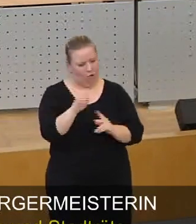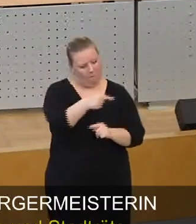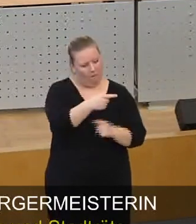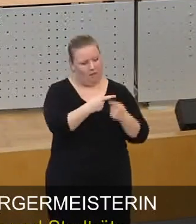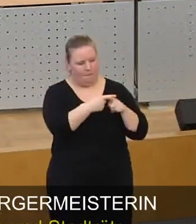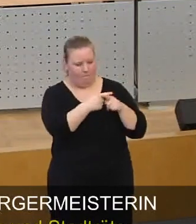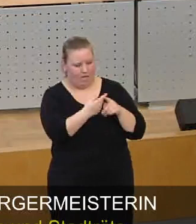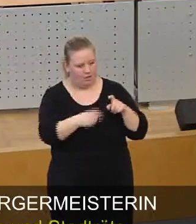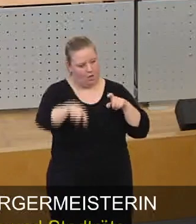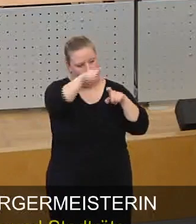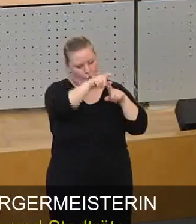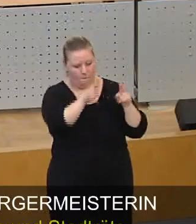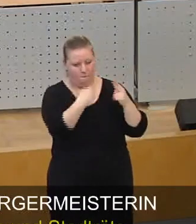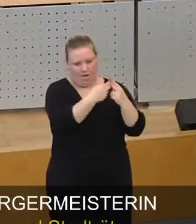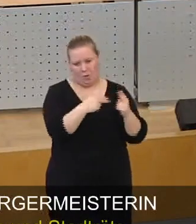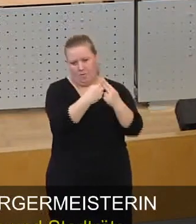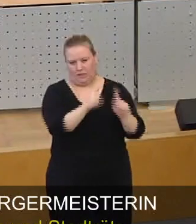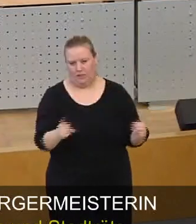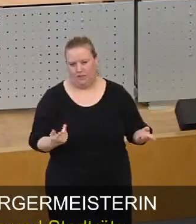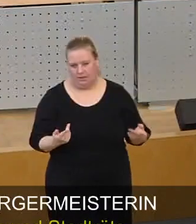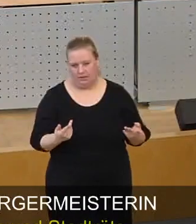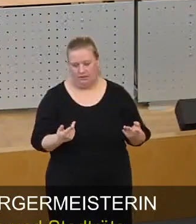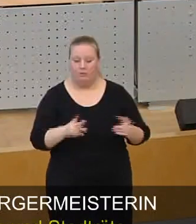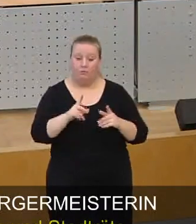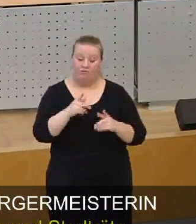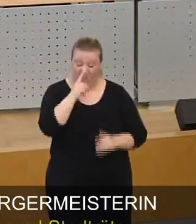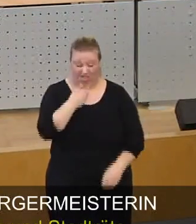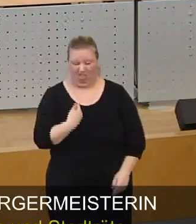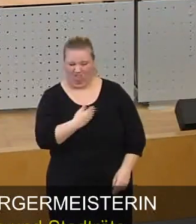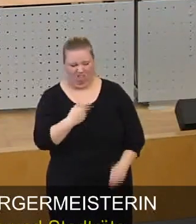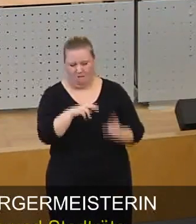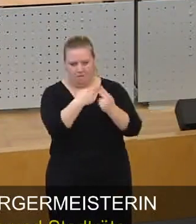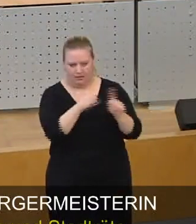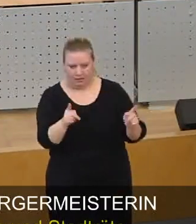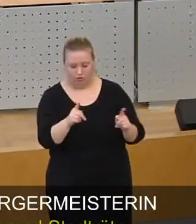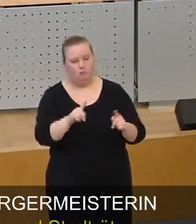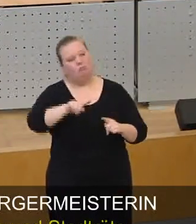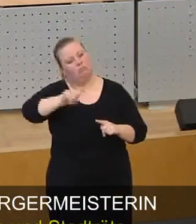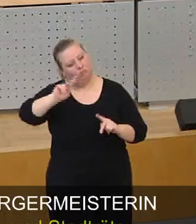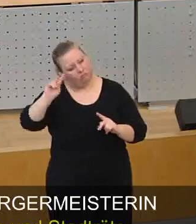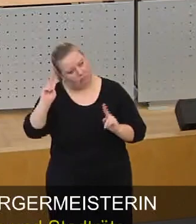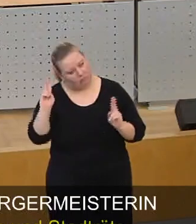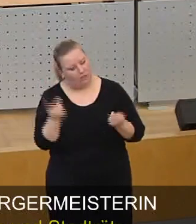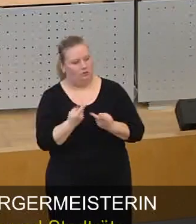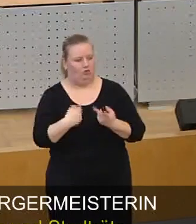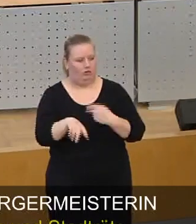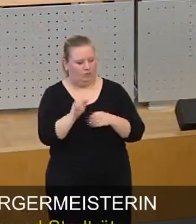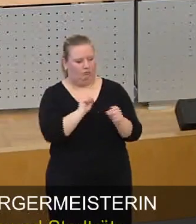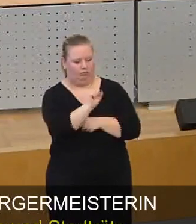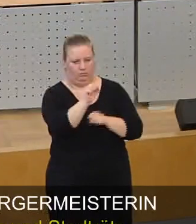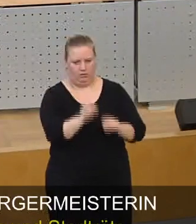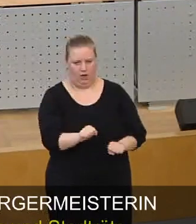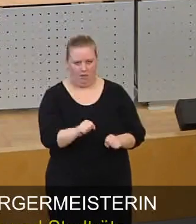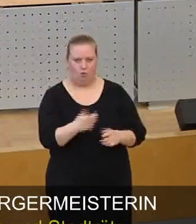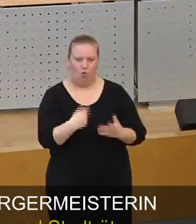die Mietentgelterhöhung auch berechtigt ist. Bestehen Zweifel an der Begründung, kann zugleich ein